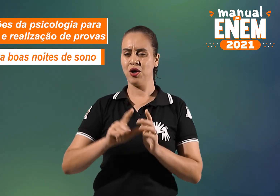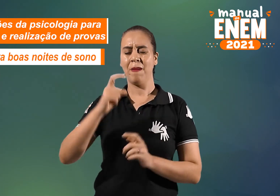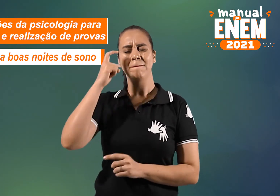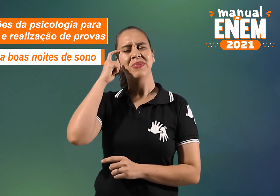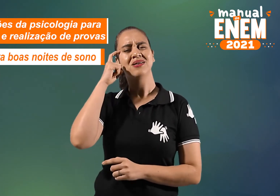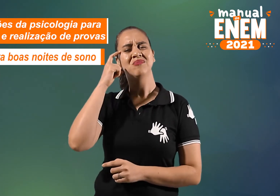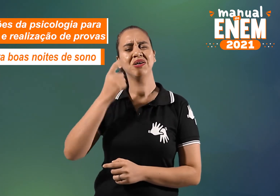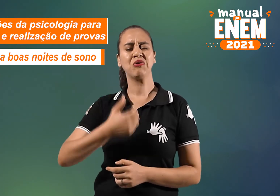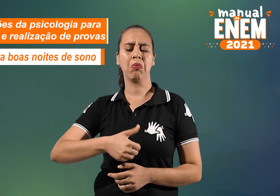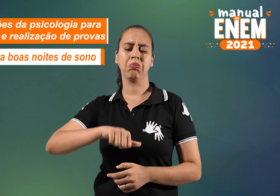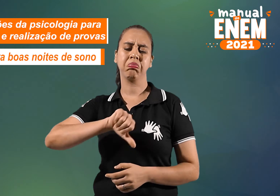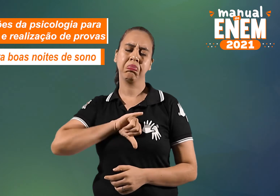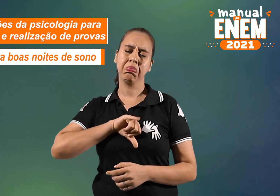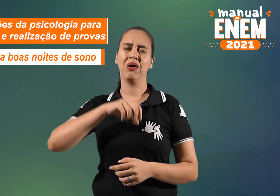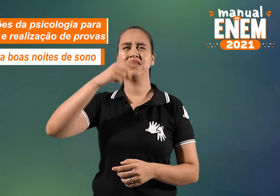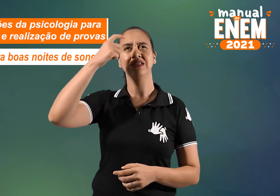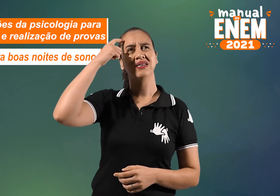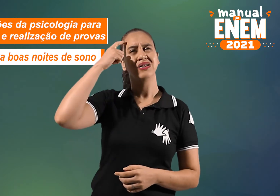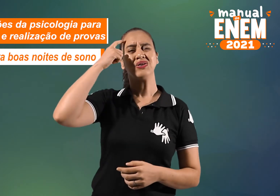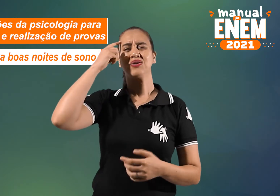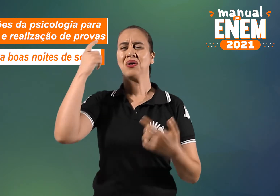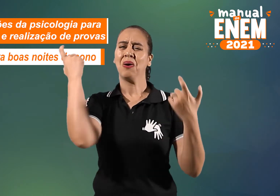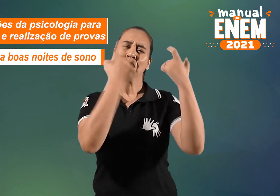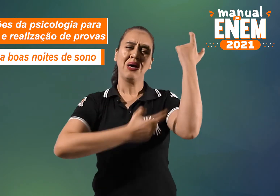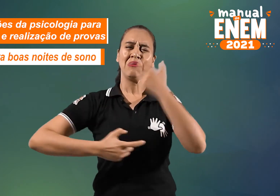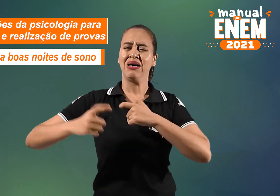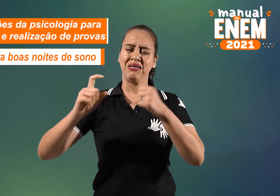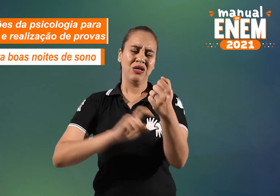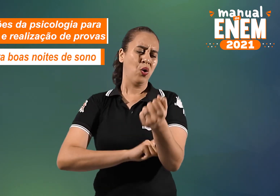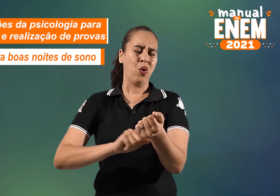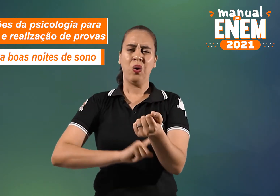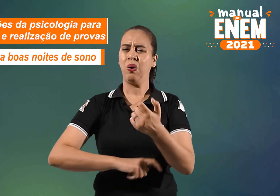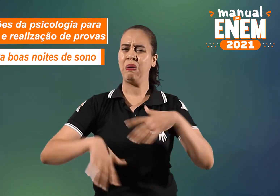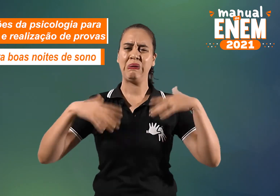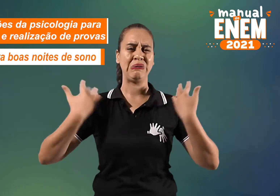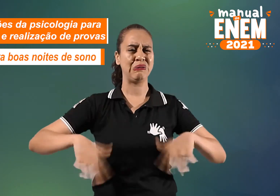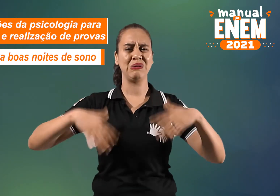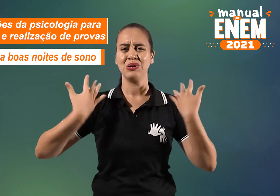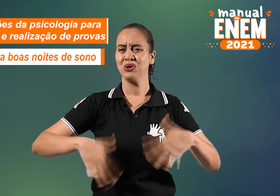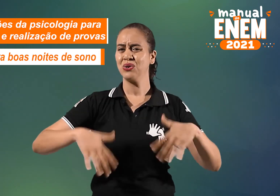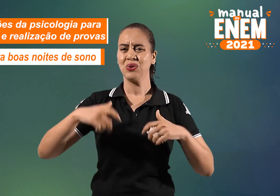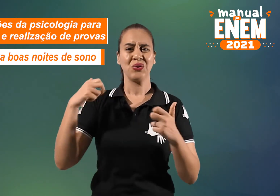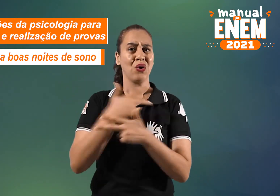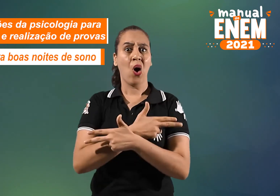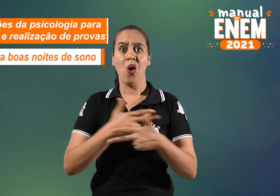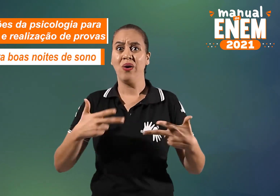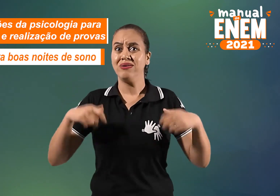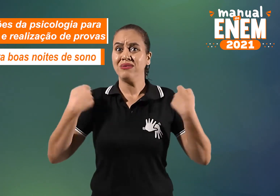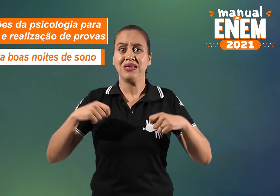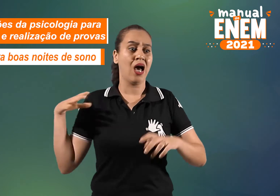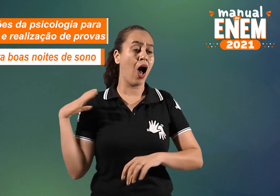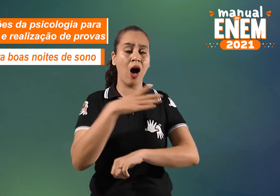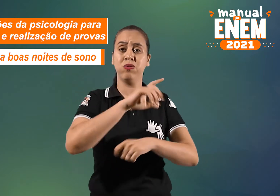você, quando vai dormir, surge pensamentos preocupantes e lembranças de atividades que precisam ser feitas com